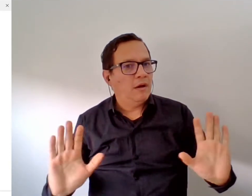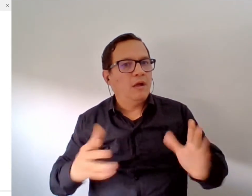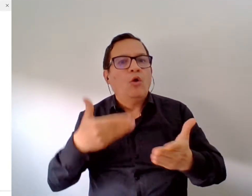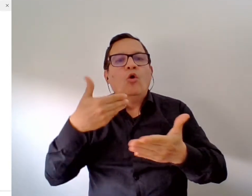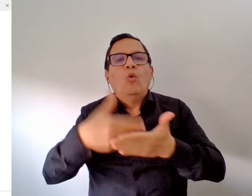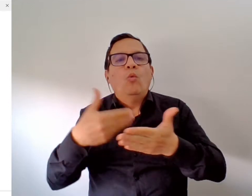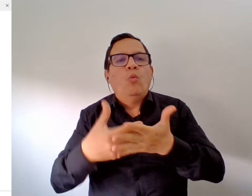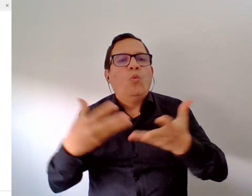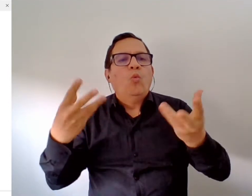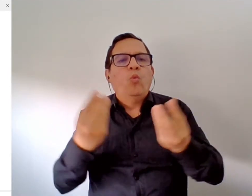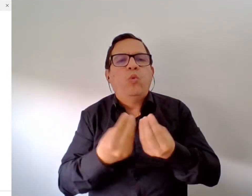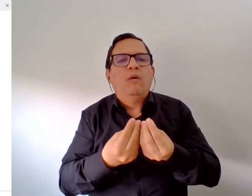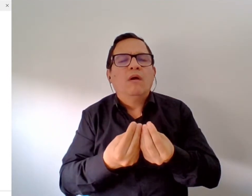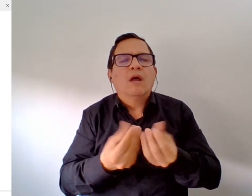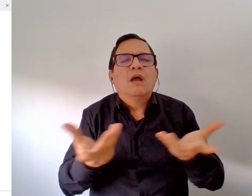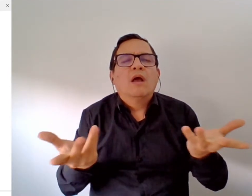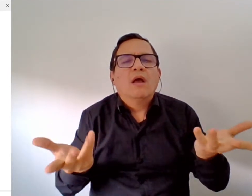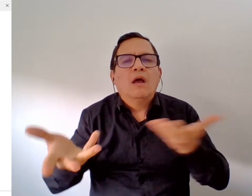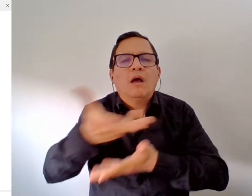Evidencias de trabajo grupal.